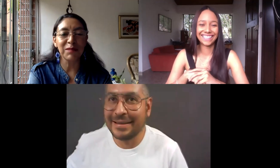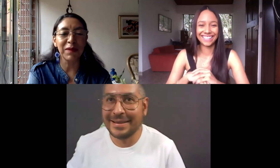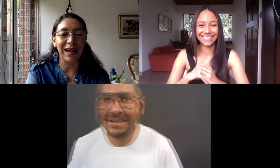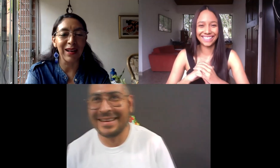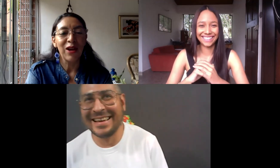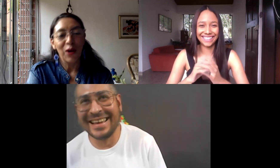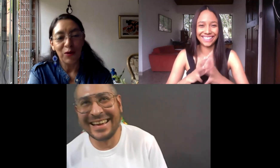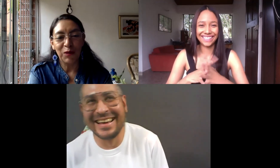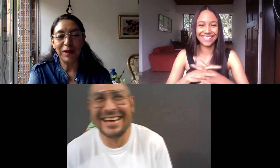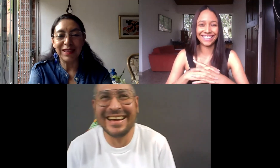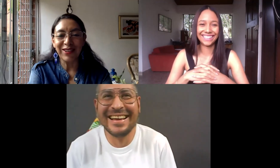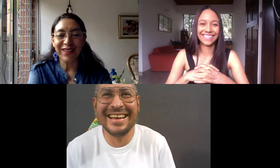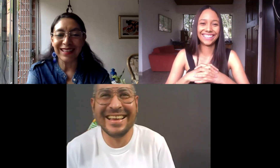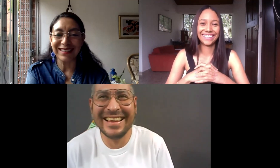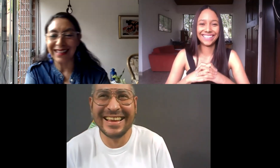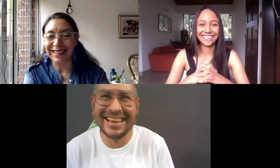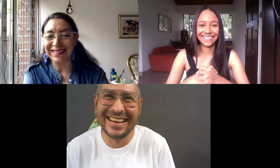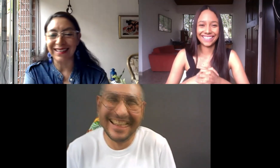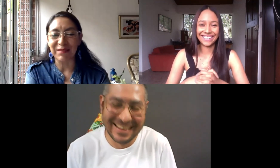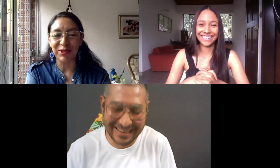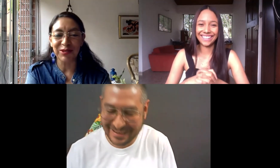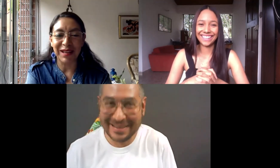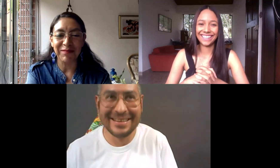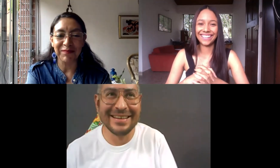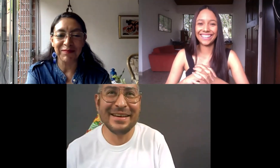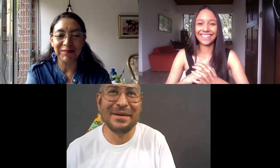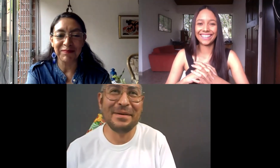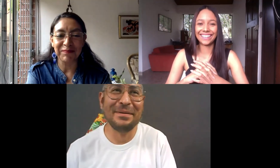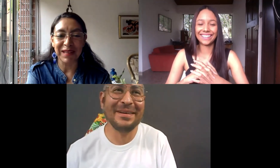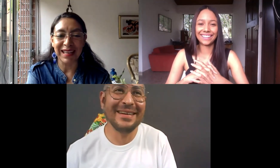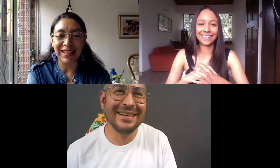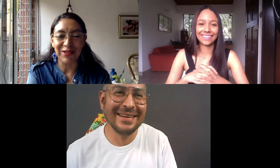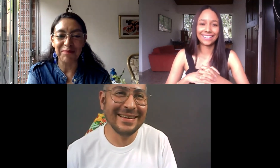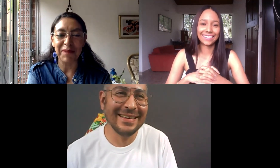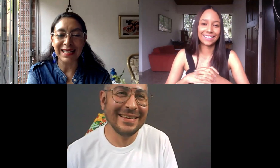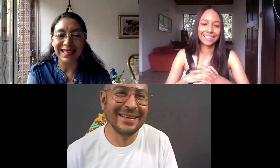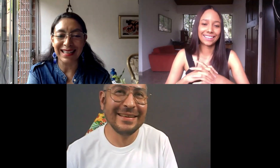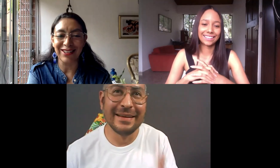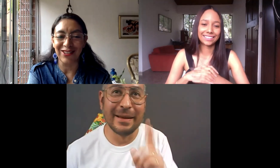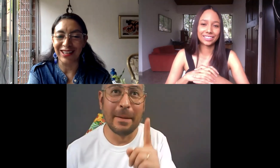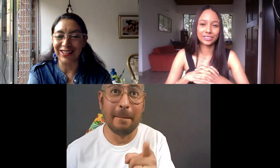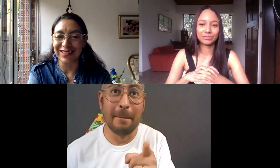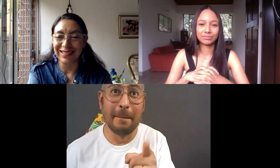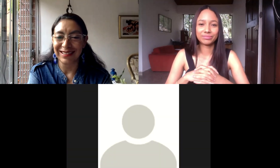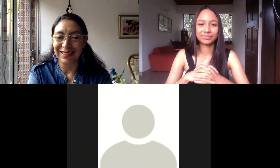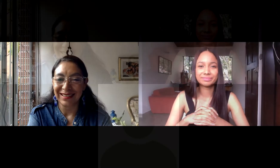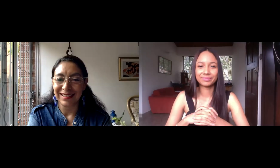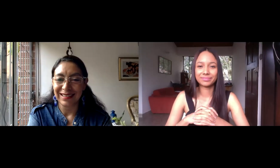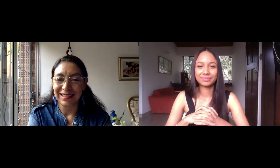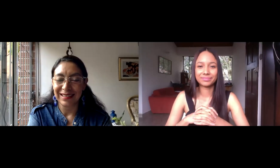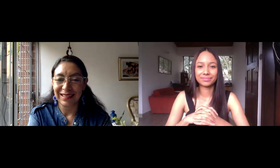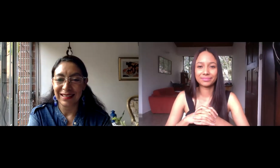Vamos a esperar un momentico que tenemos un pequeño impasse tecnológico.